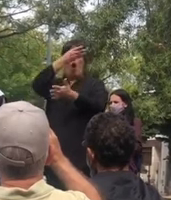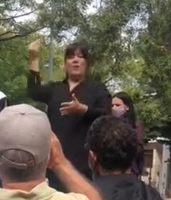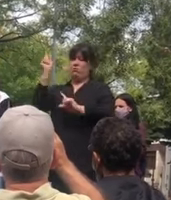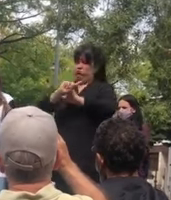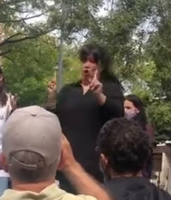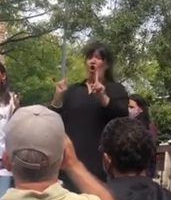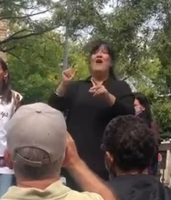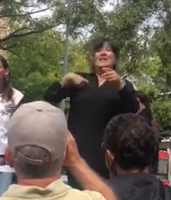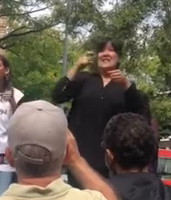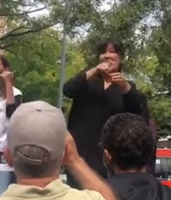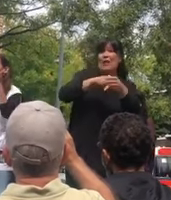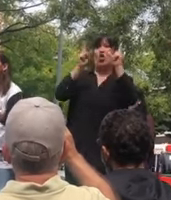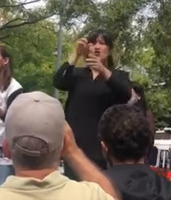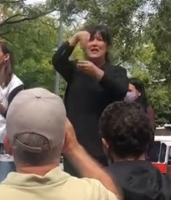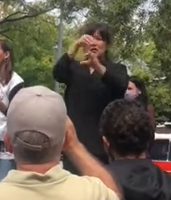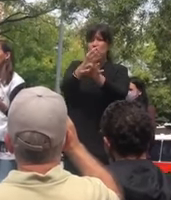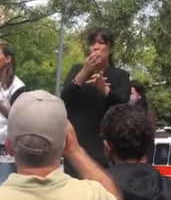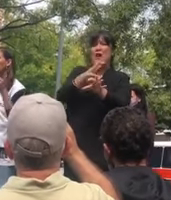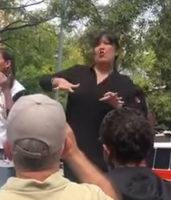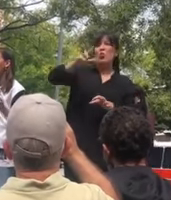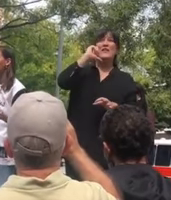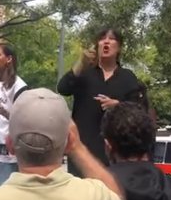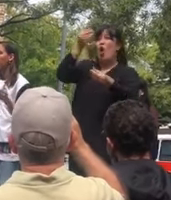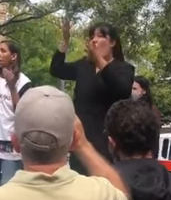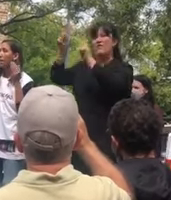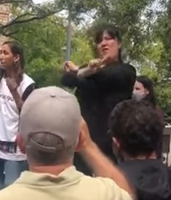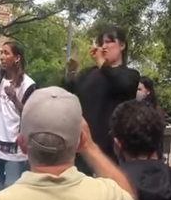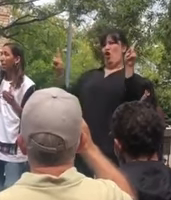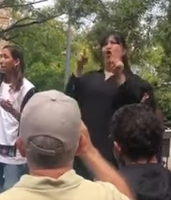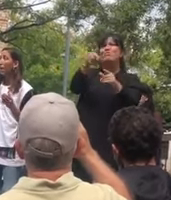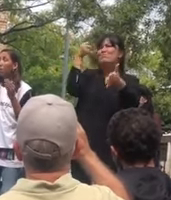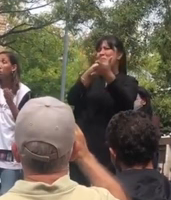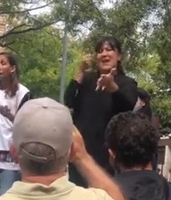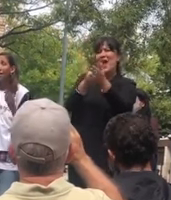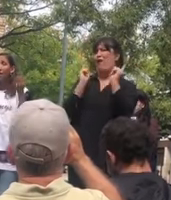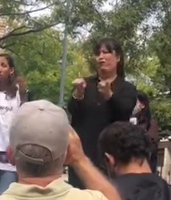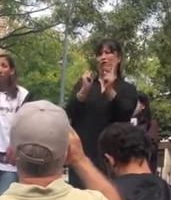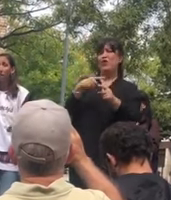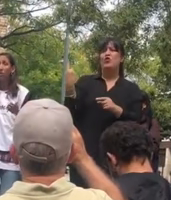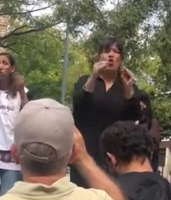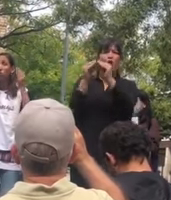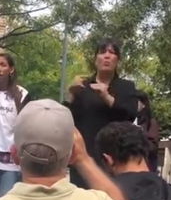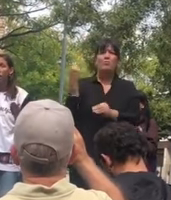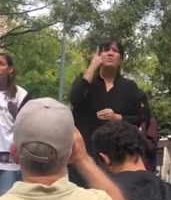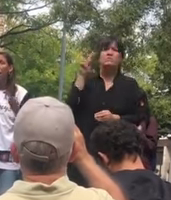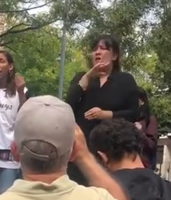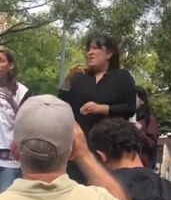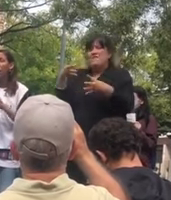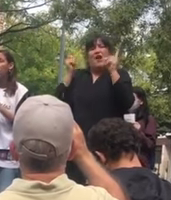ni los sindicatos, ni las docentes de la escuela, ni la comunidad sorda se va a olvidar de esta pelea. Compañeras, compañeros,